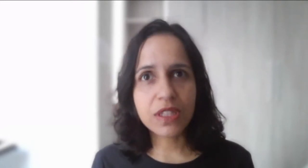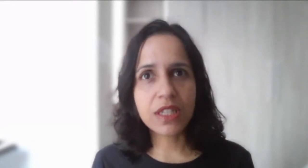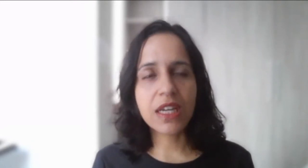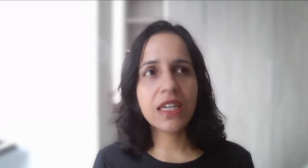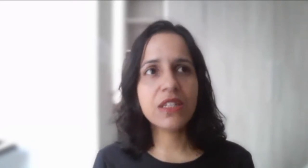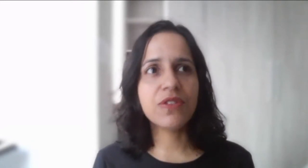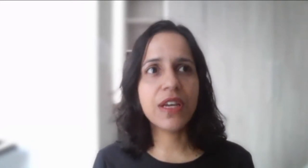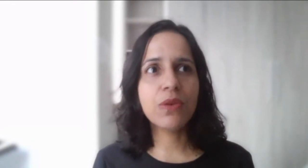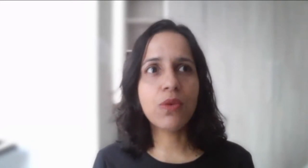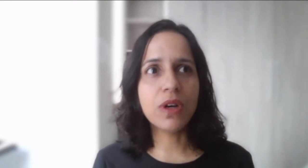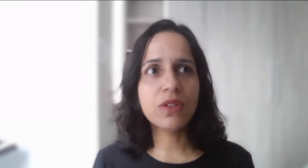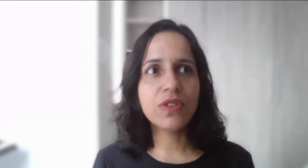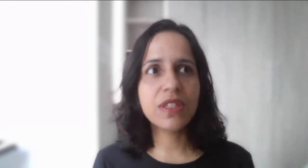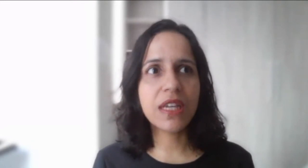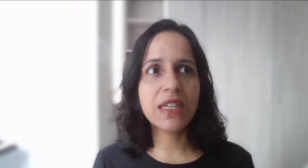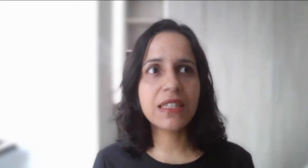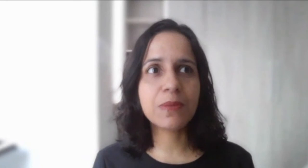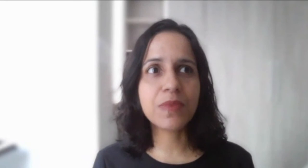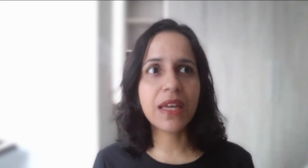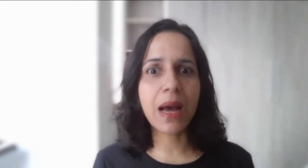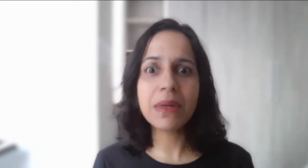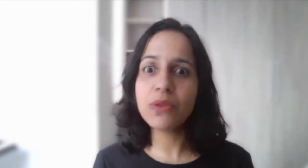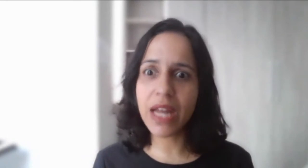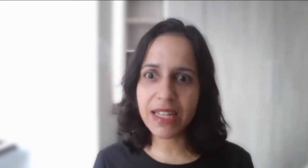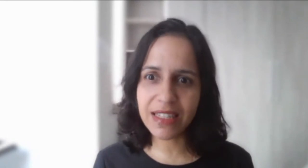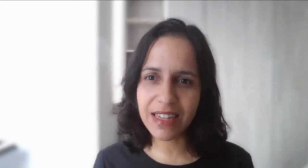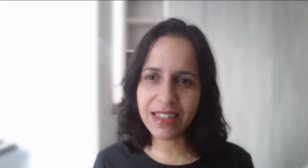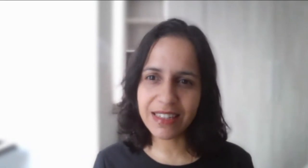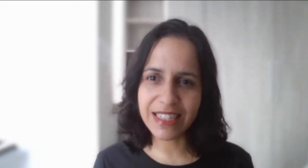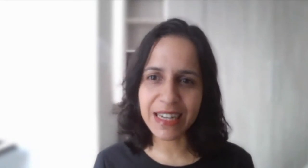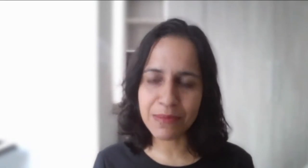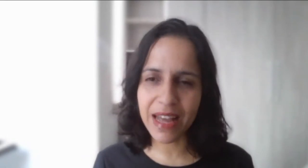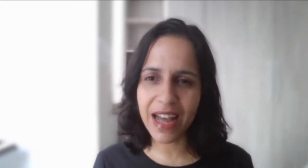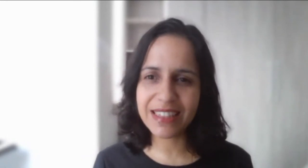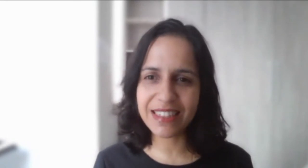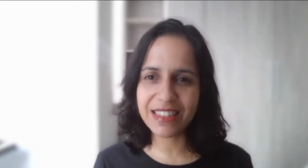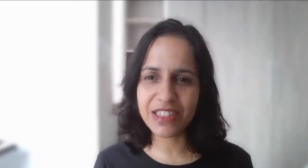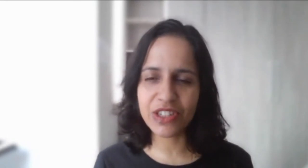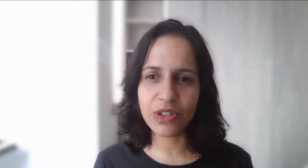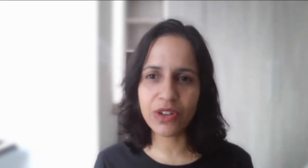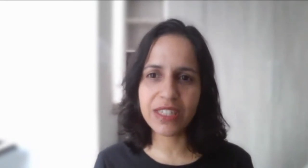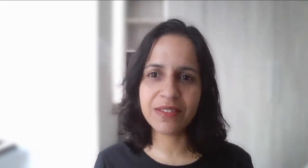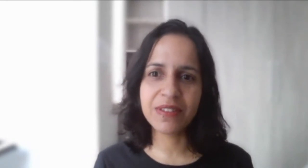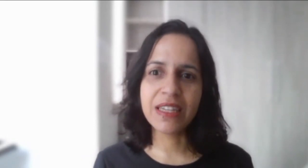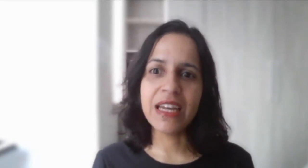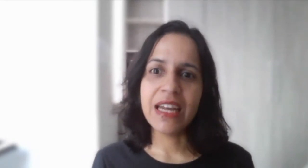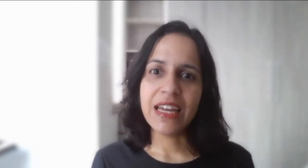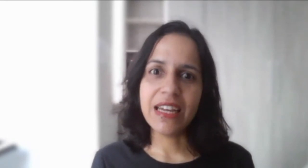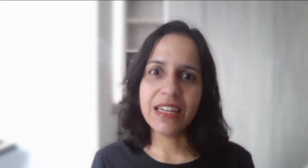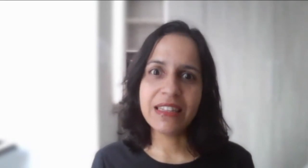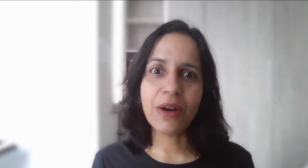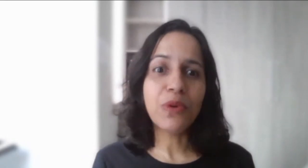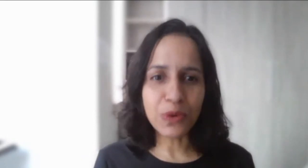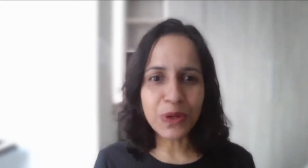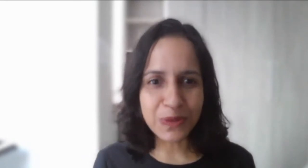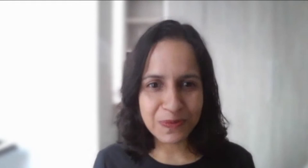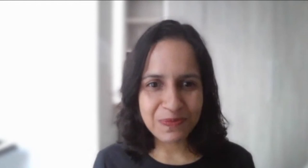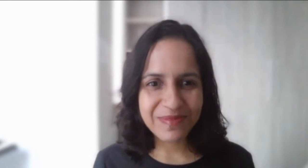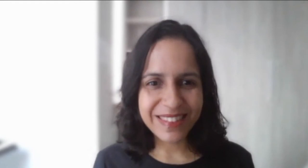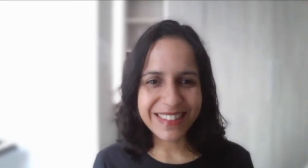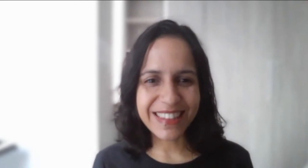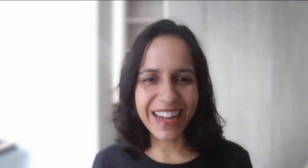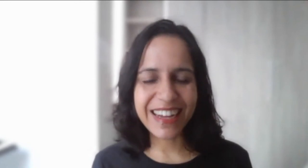de vocês, ver o quanto vocês amadurecem, né, nessa caminhada, nessa trajetória, dá um